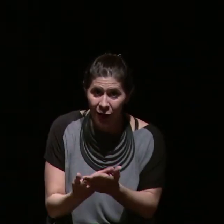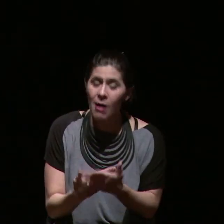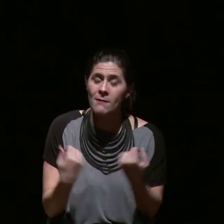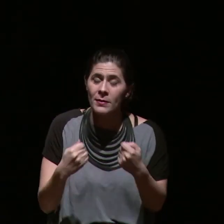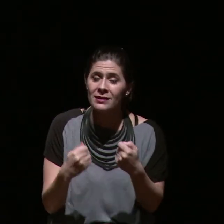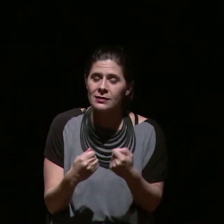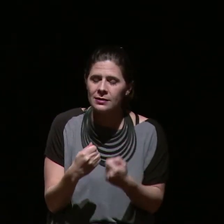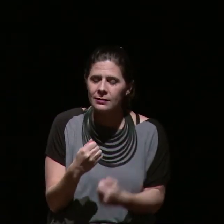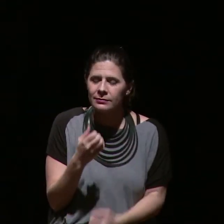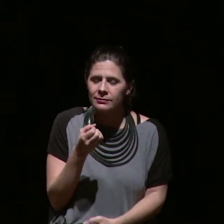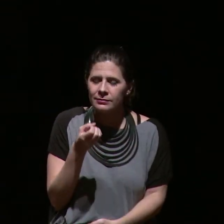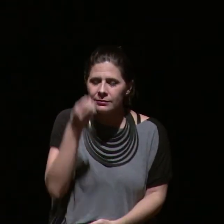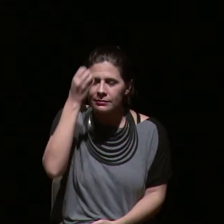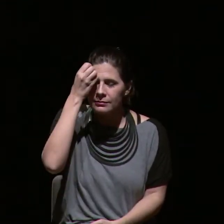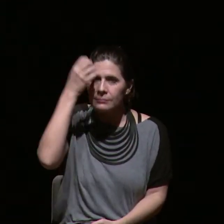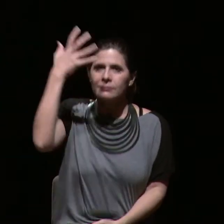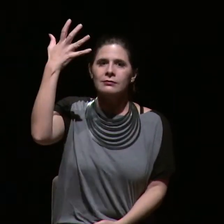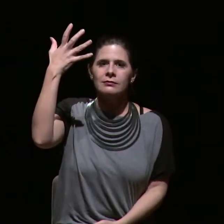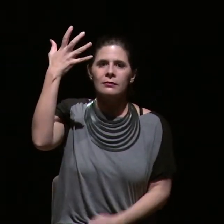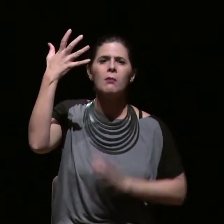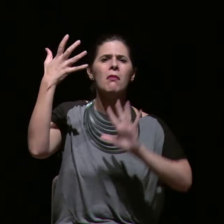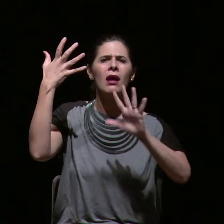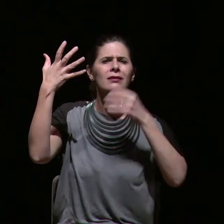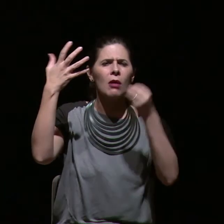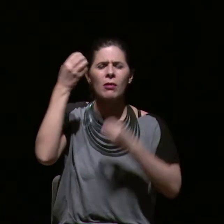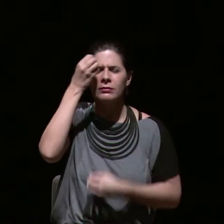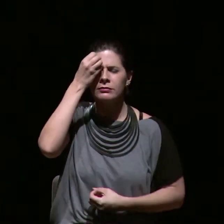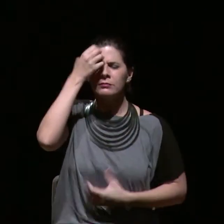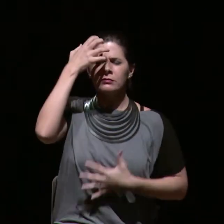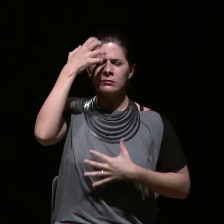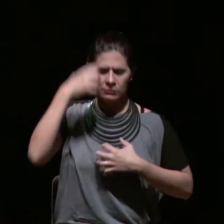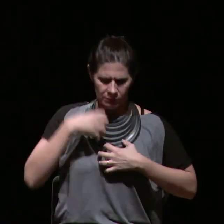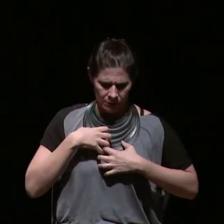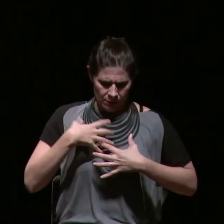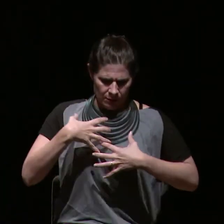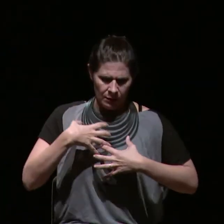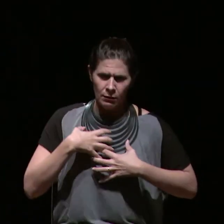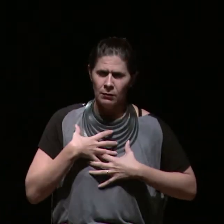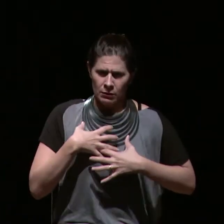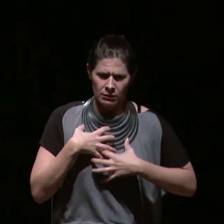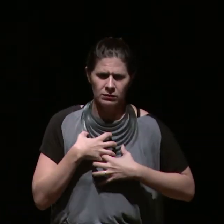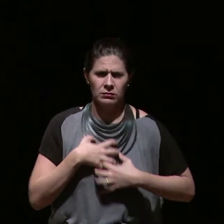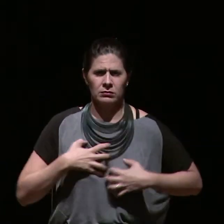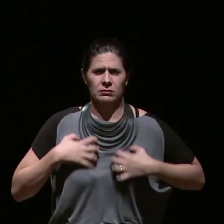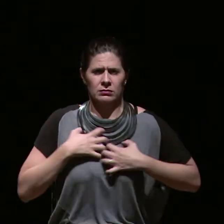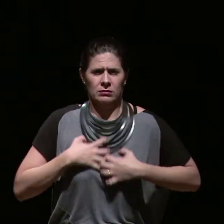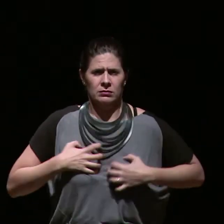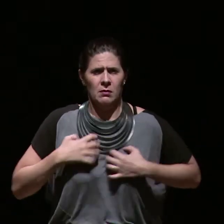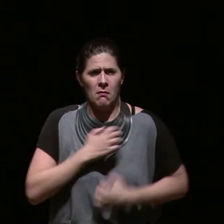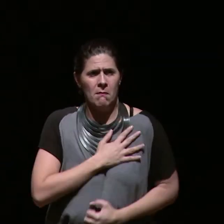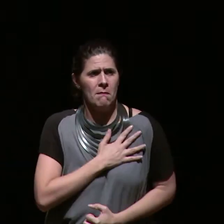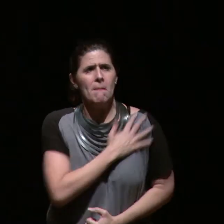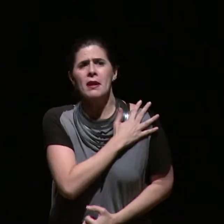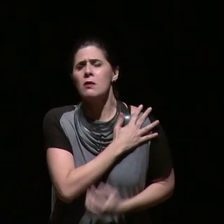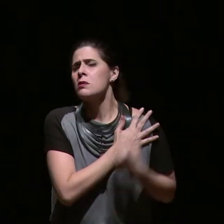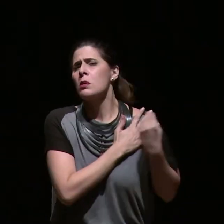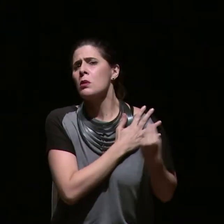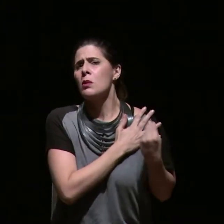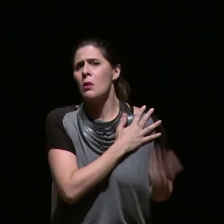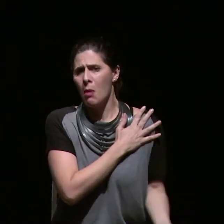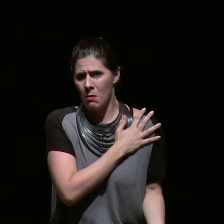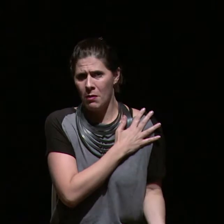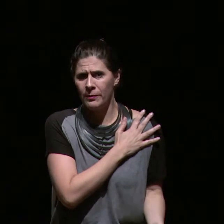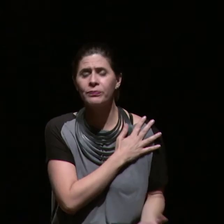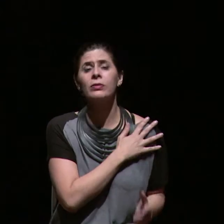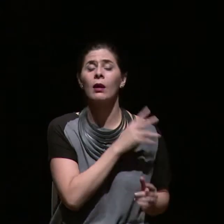gente inspira com os pulmões cheios de nódulos, catarros, que são os nossos preconceitos? O professor